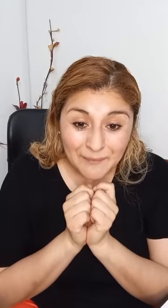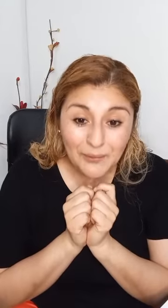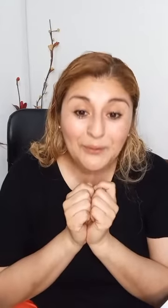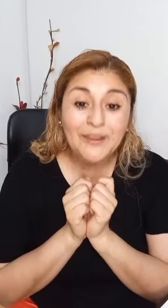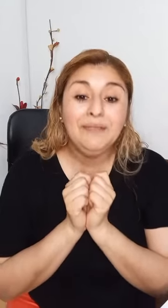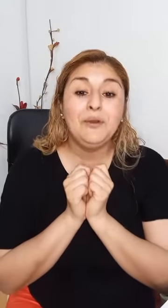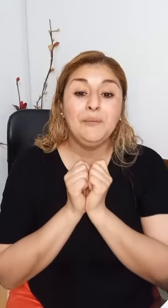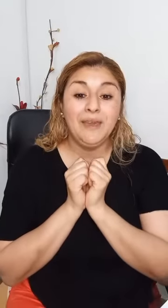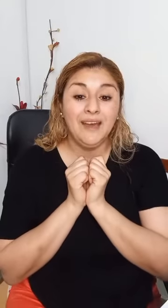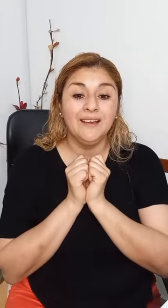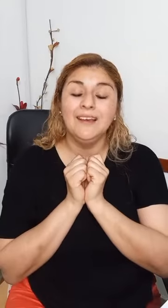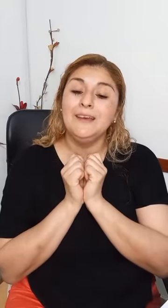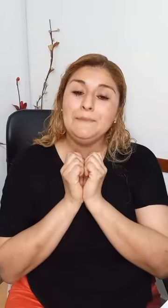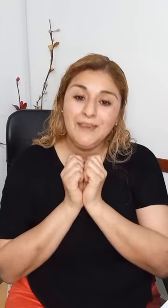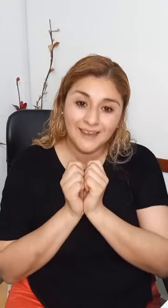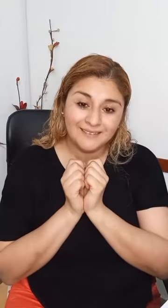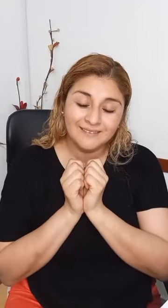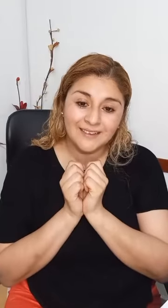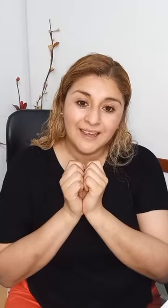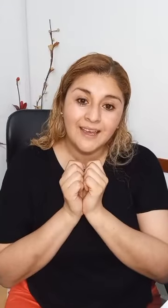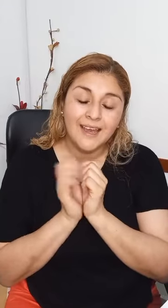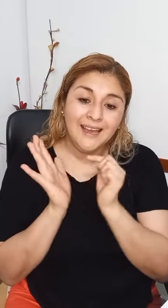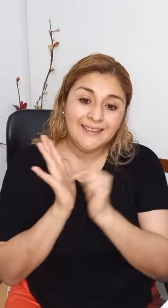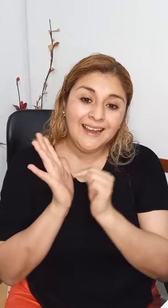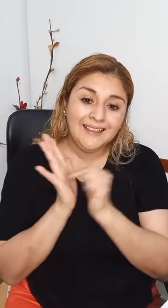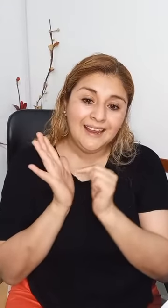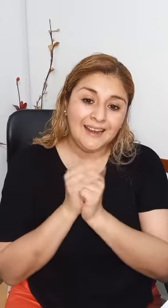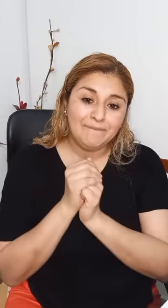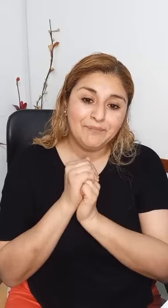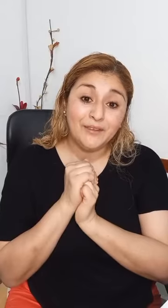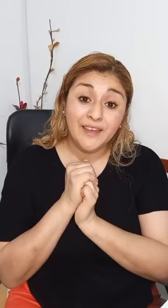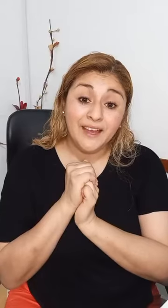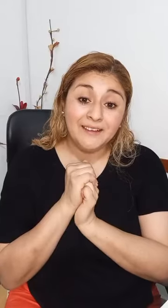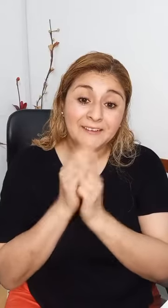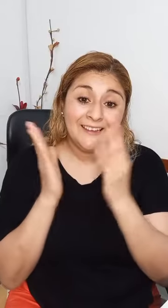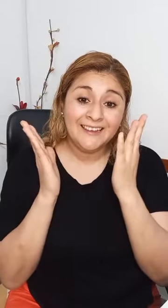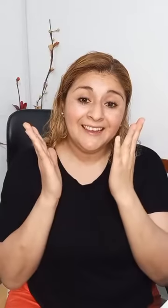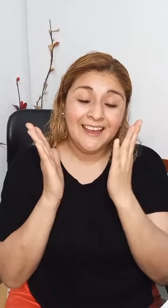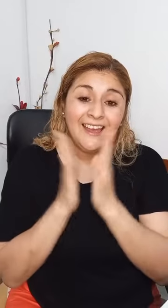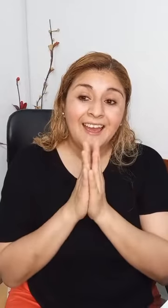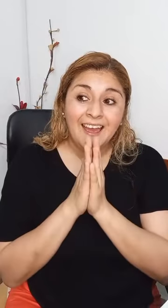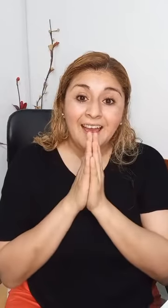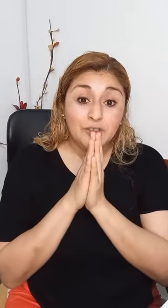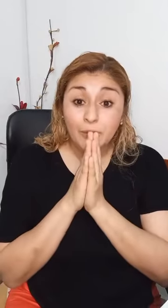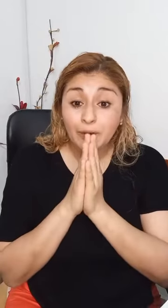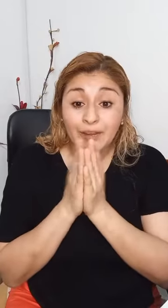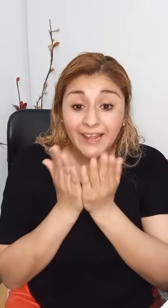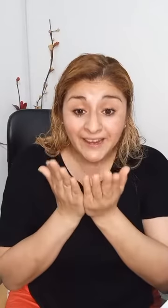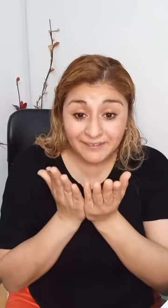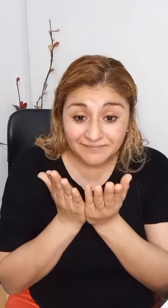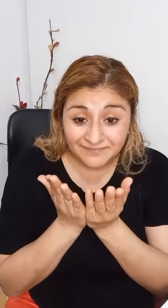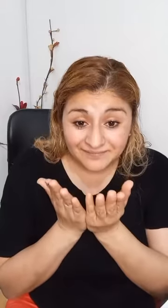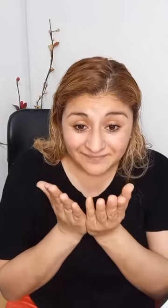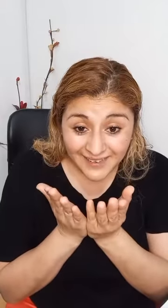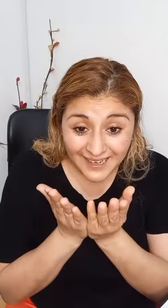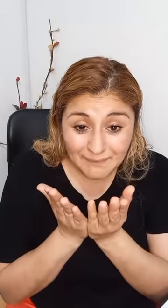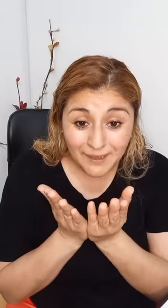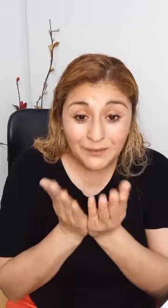por voluntad propia. Bien. Esta es la tecla. O sea, yo puedo leer